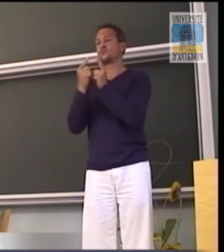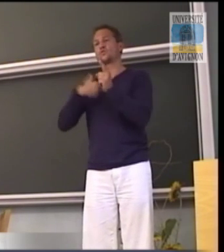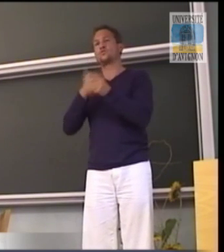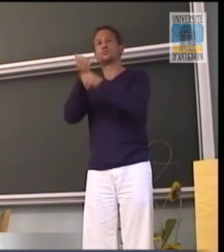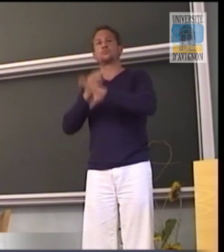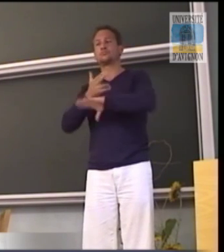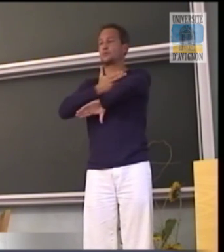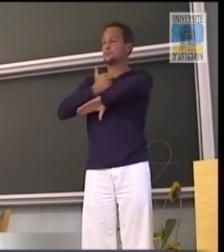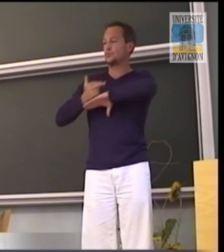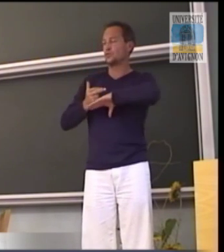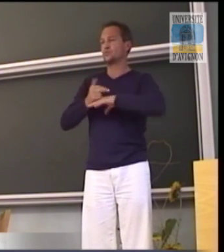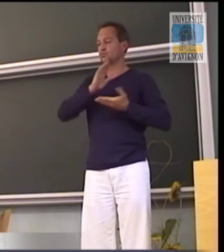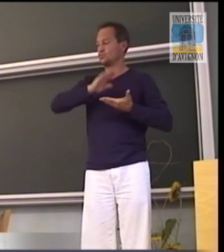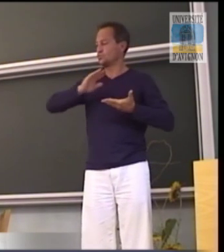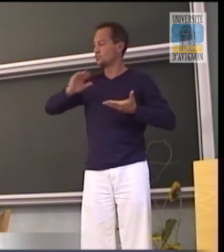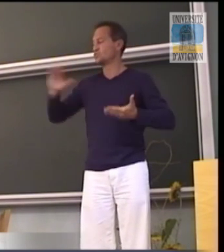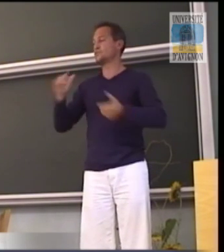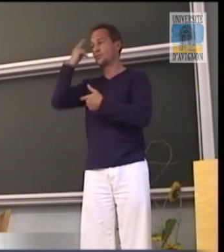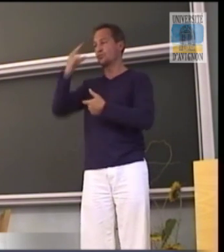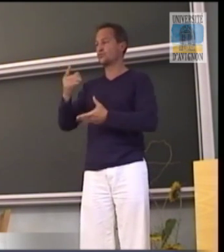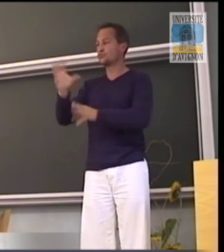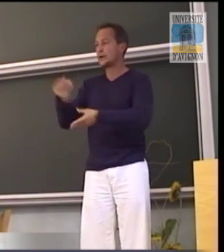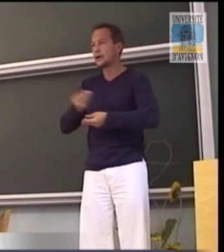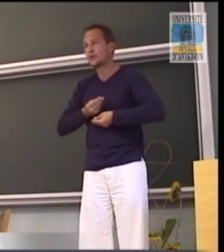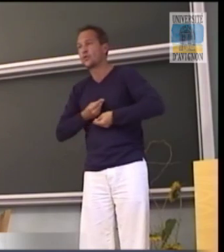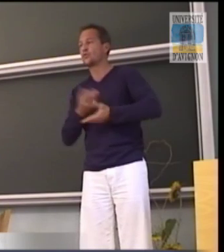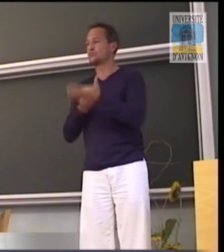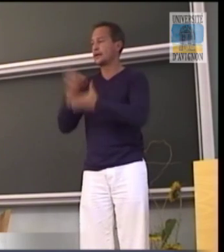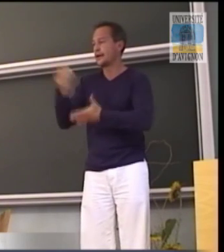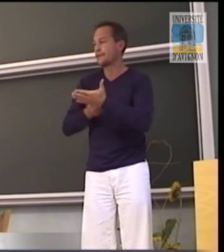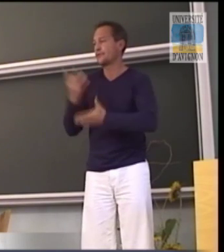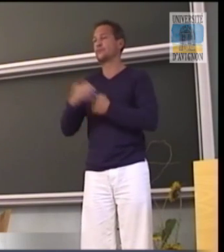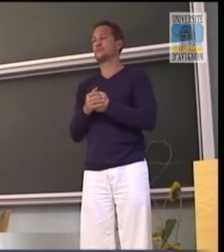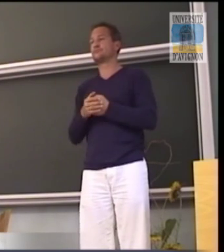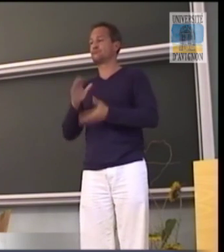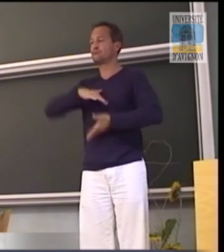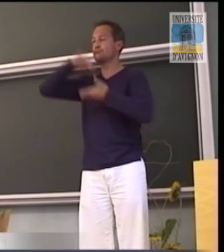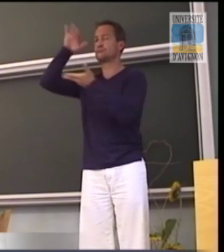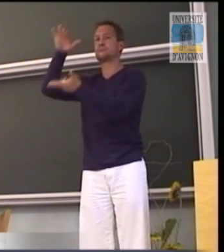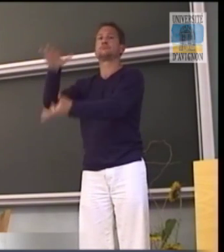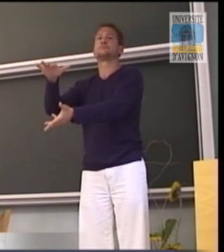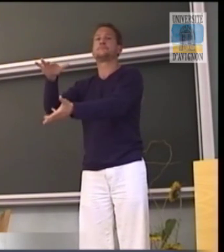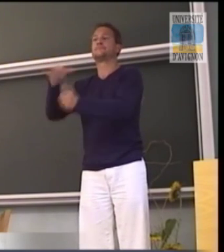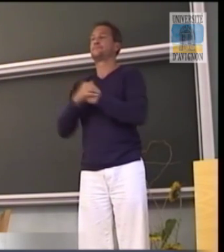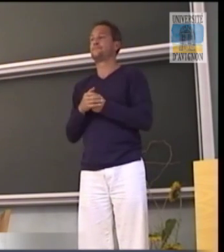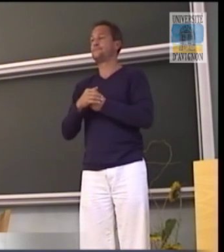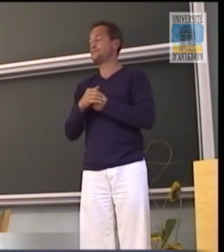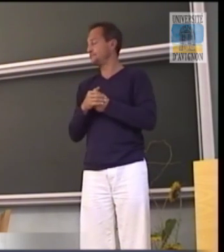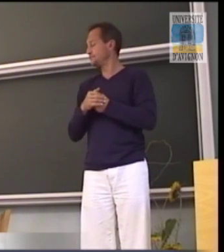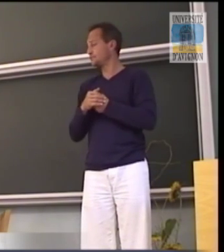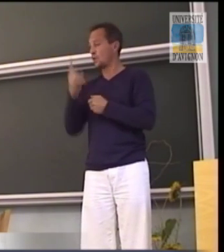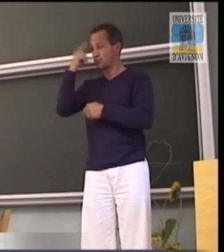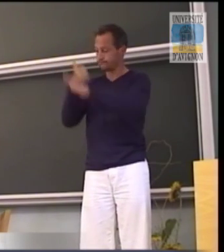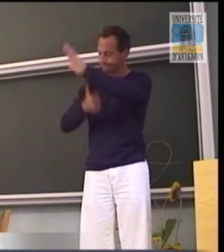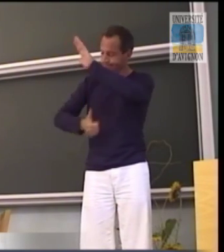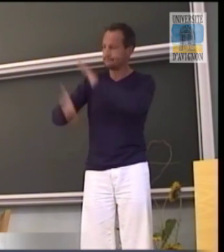qui recense toutes nos activités, mais qui est aussi un lieu où les gens peuvent s'informer, s'emparer de ce que nous faisons pour à leur